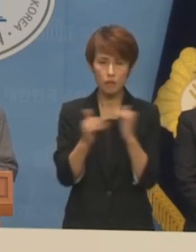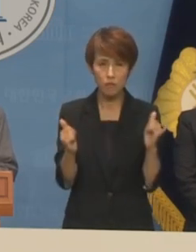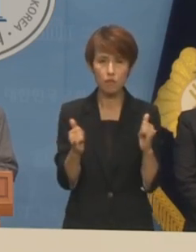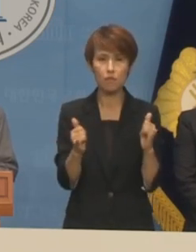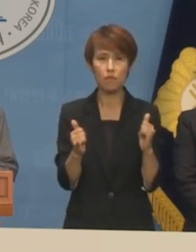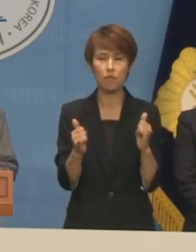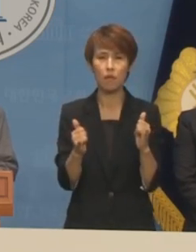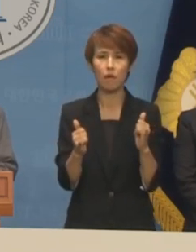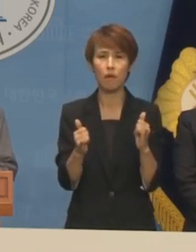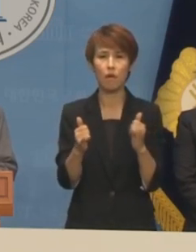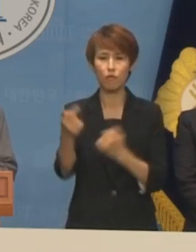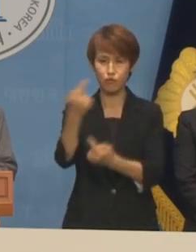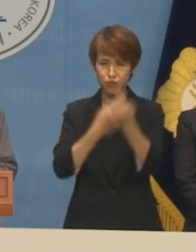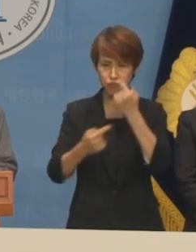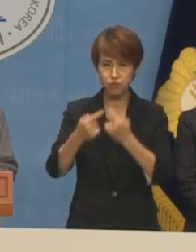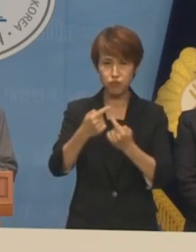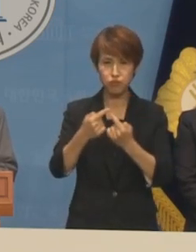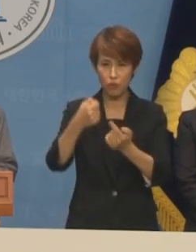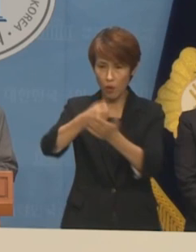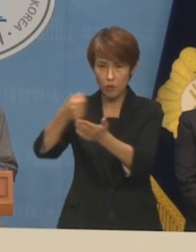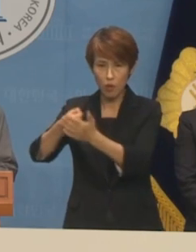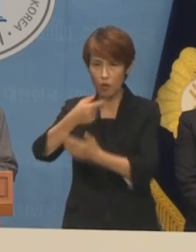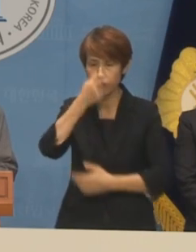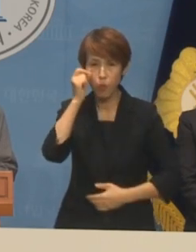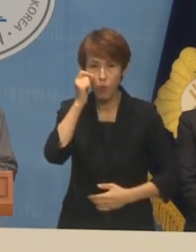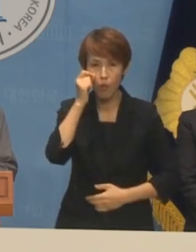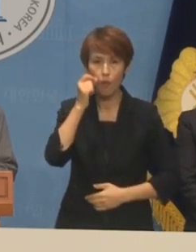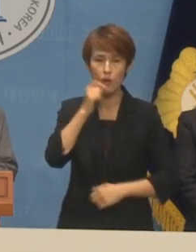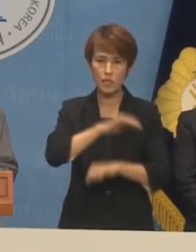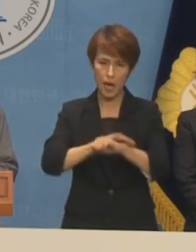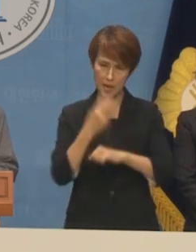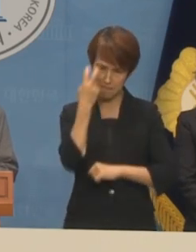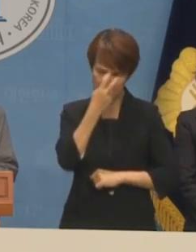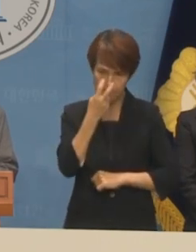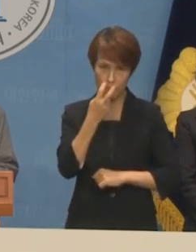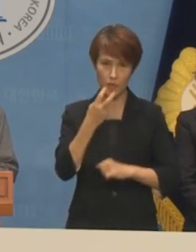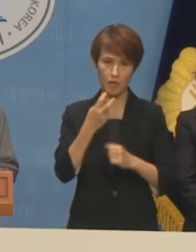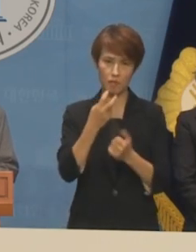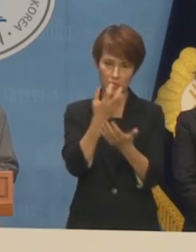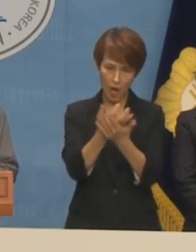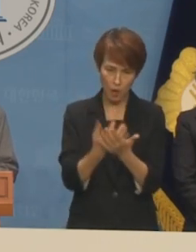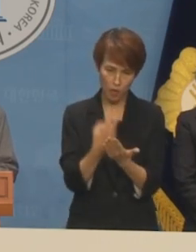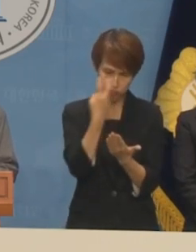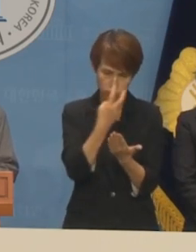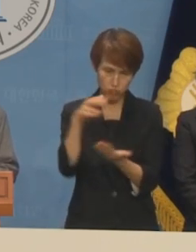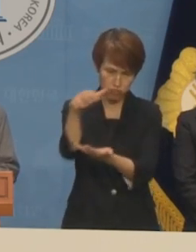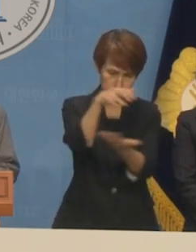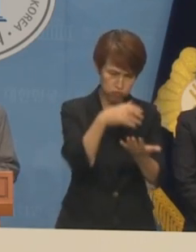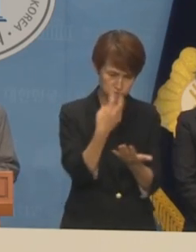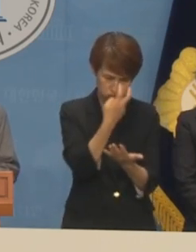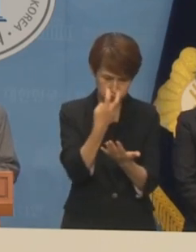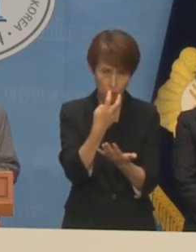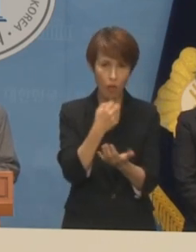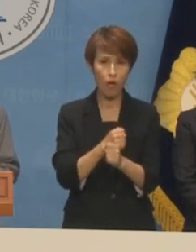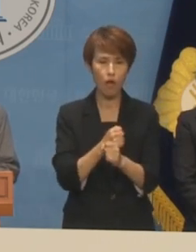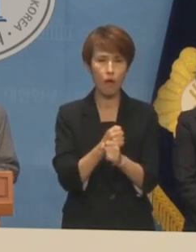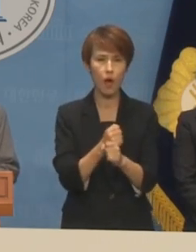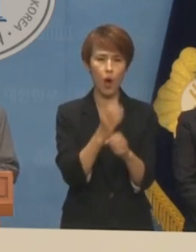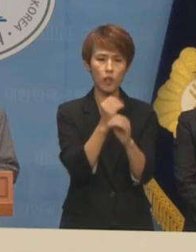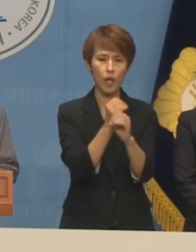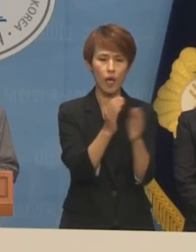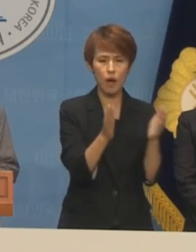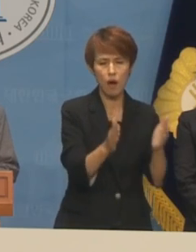결정 미흡으로 제대로 된 조사와 자료 수집, 분석 등을 위해서 기한